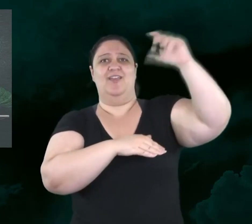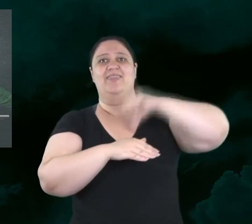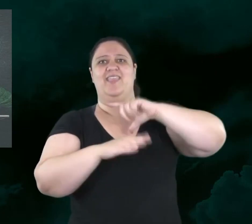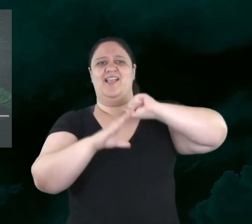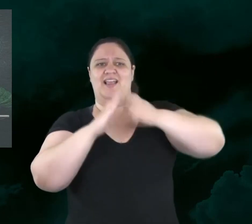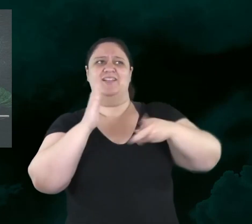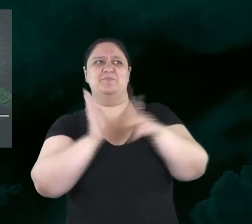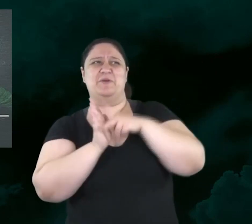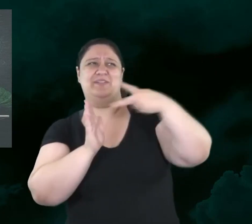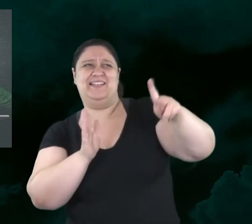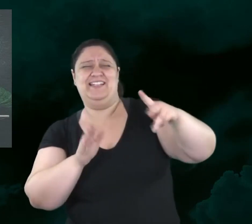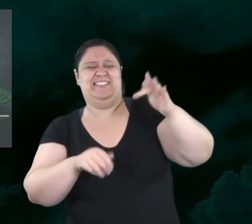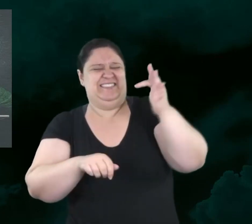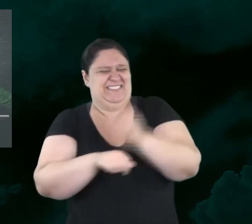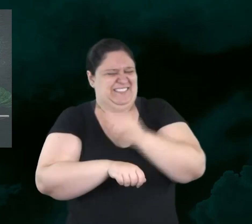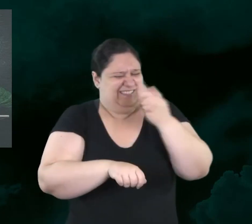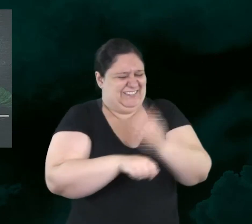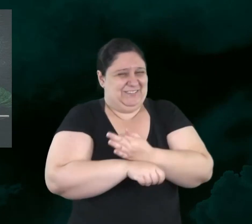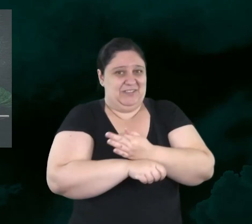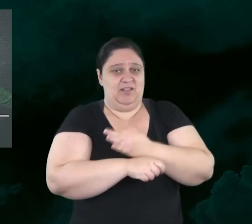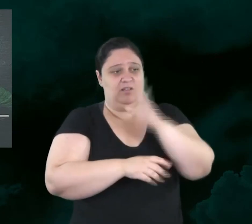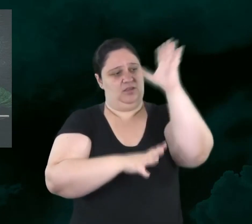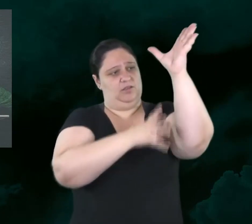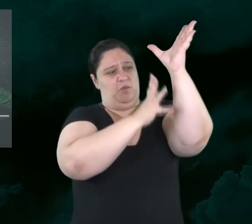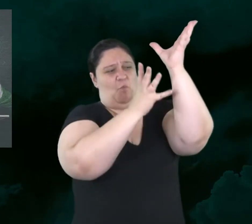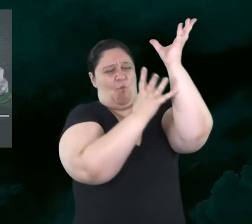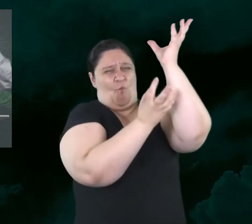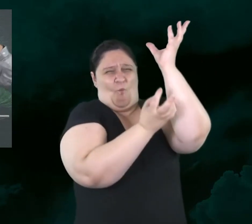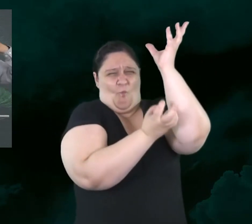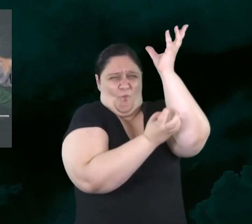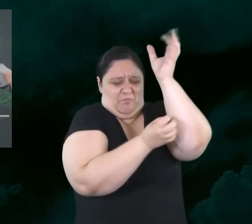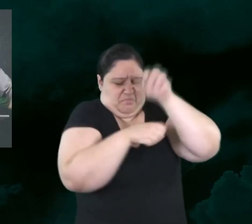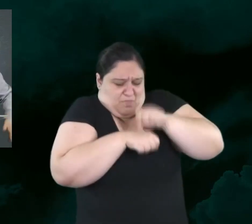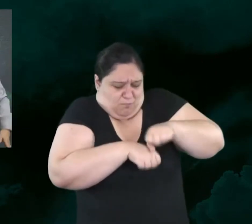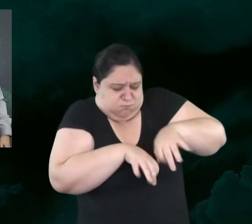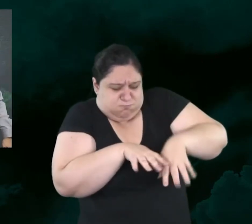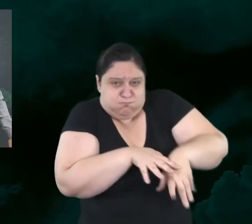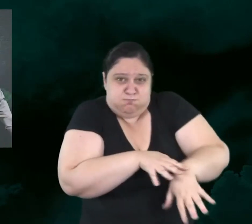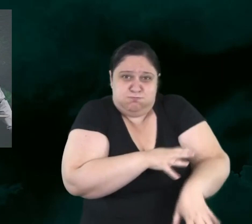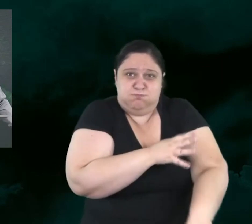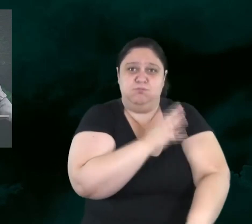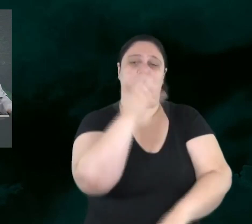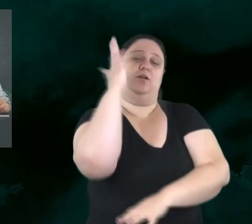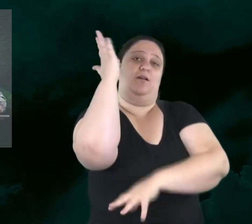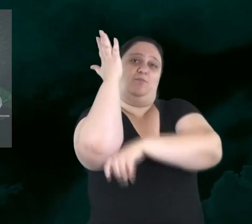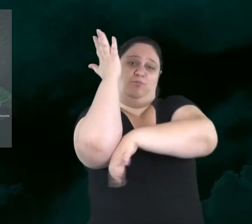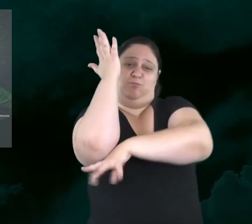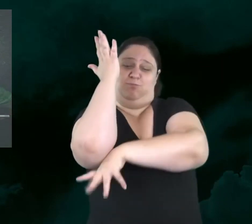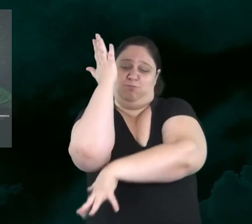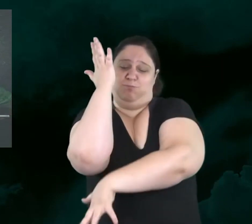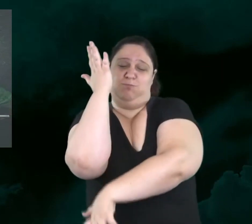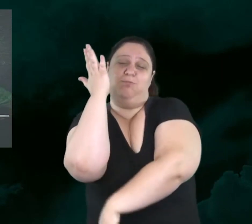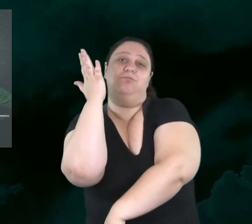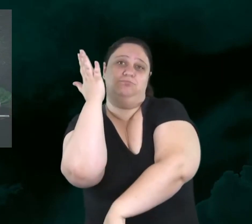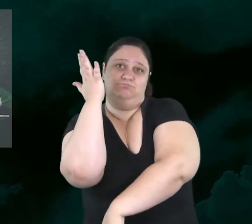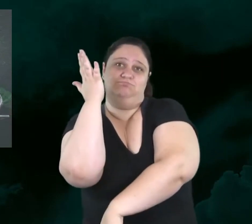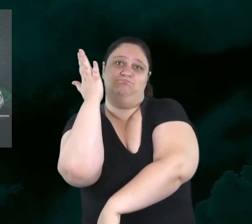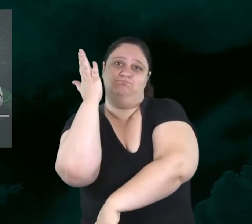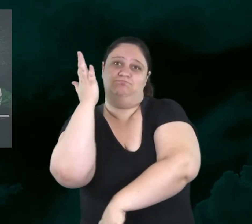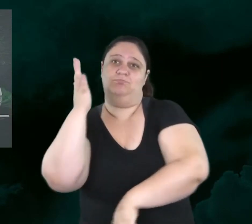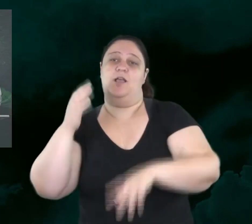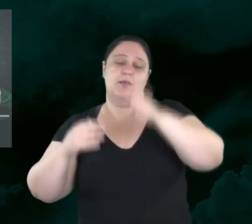sofrida, caule enrugado, raízes profundas. Quem vive muito